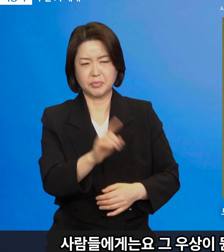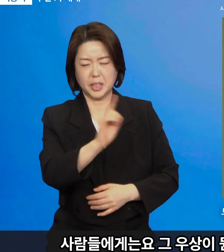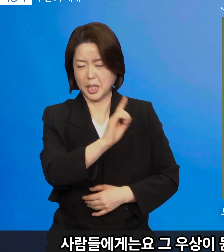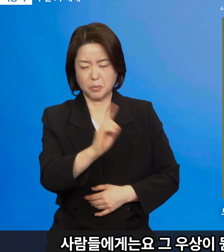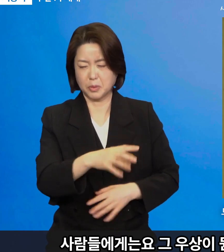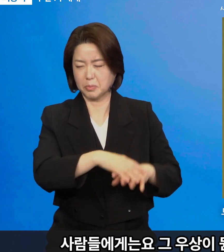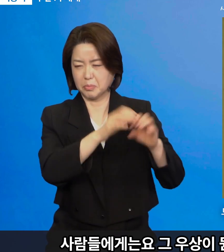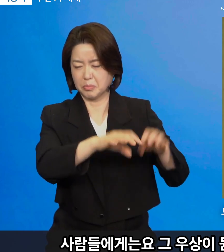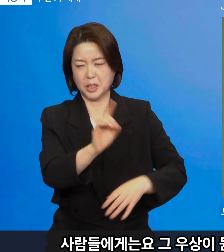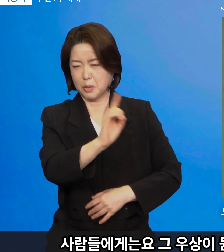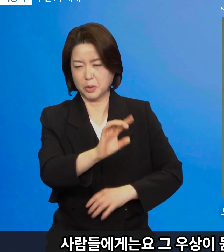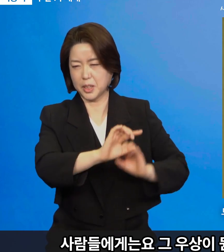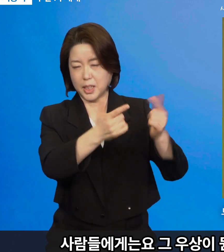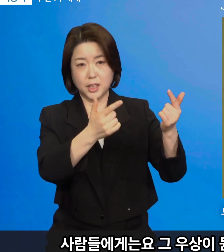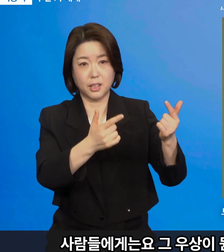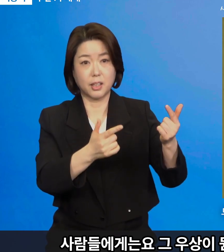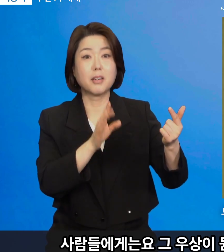여러분.